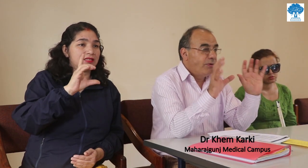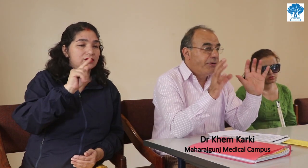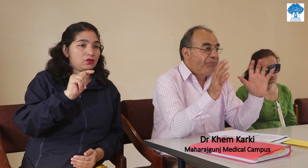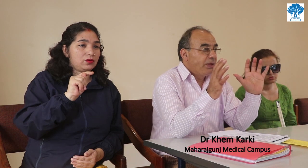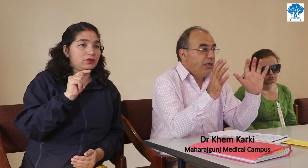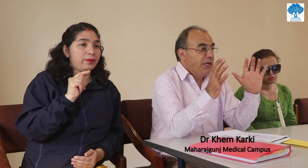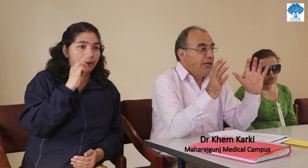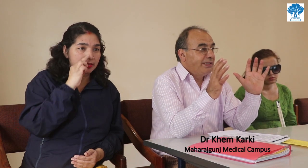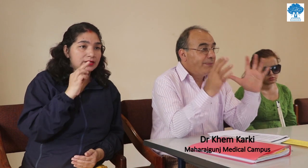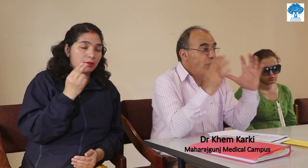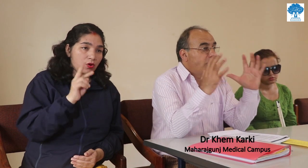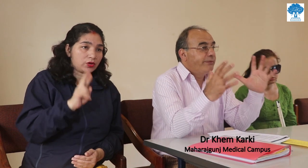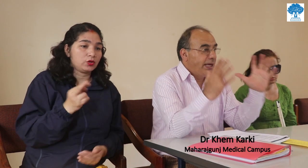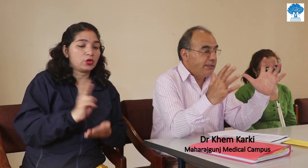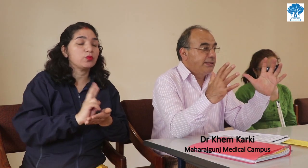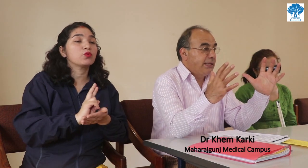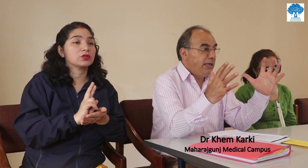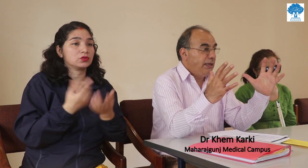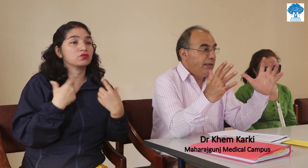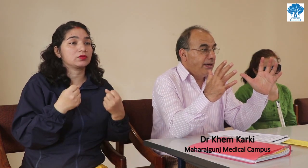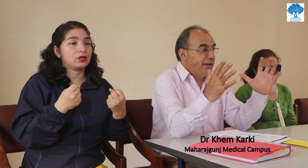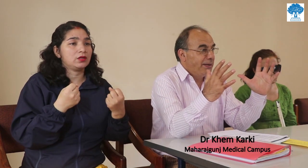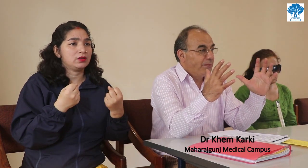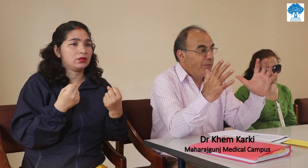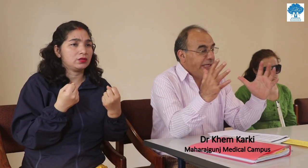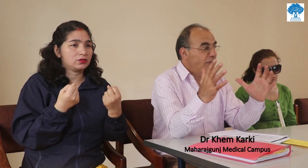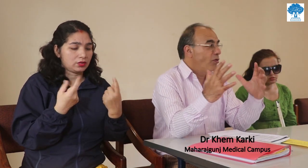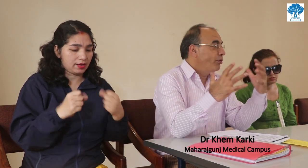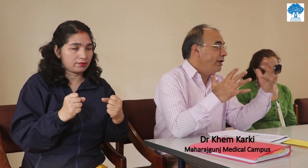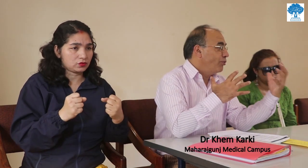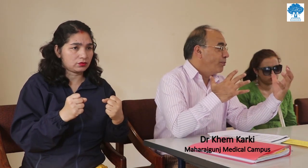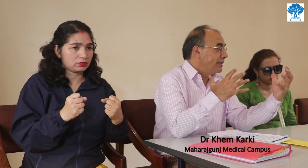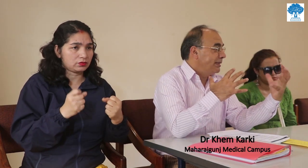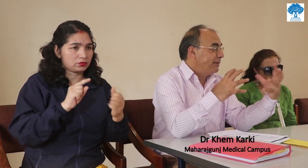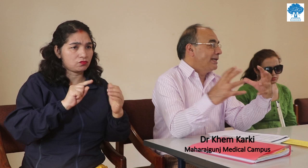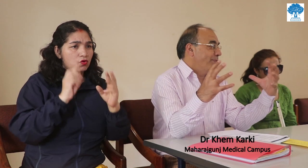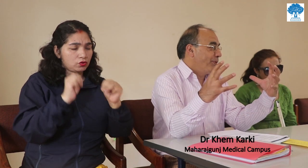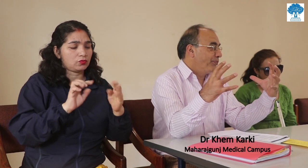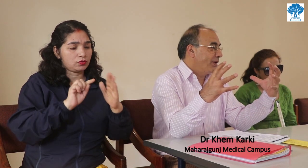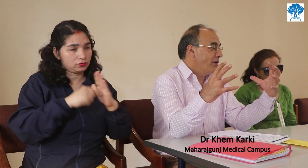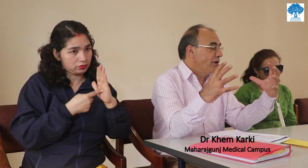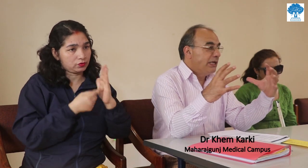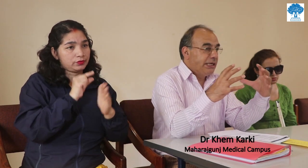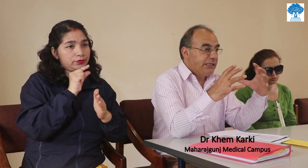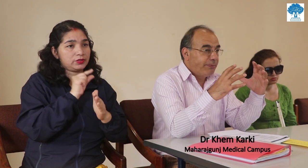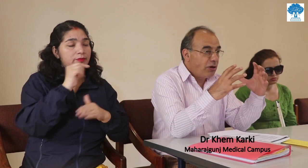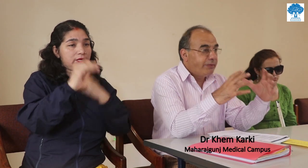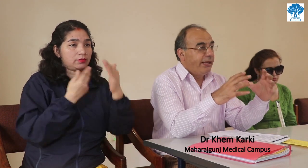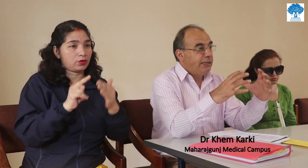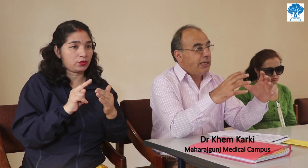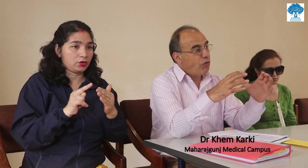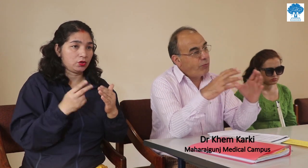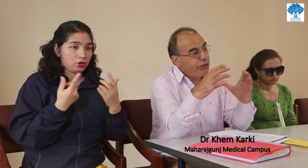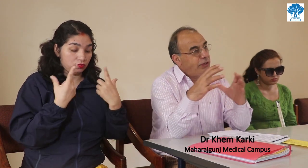चाहिँ अब रिप्रोडक्टिभ हेल्थ चाहिँ मेजर कम्पोनेन्टको रूपमा चाहिँ विकास भयो. र